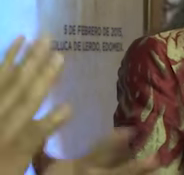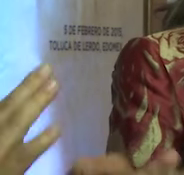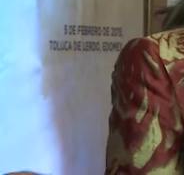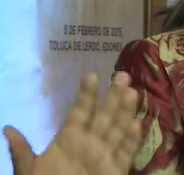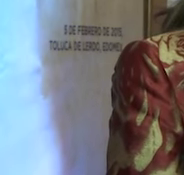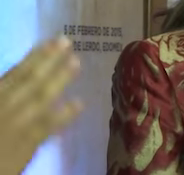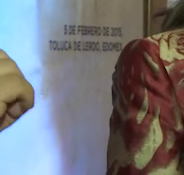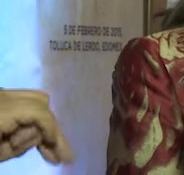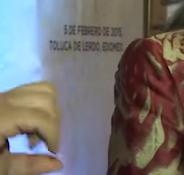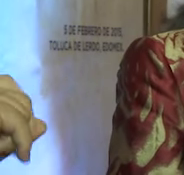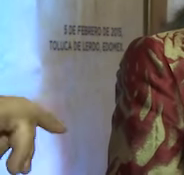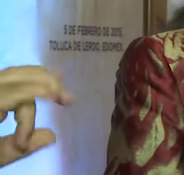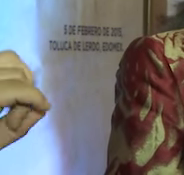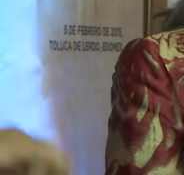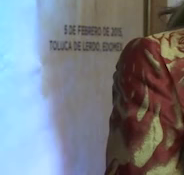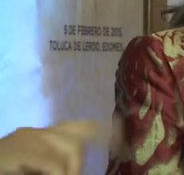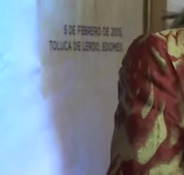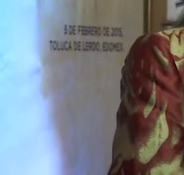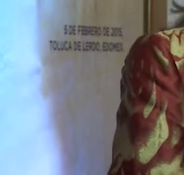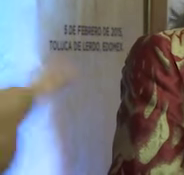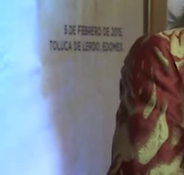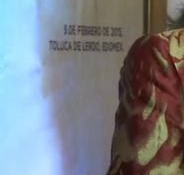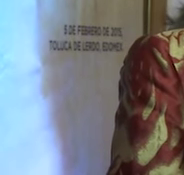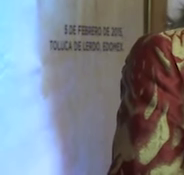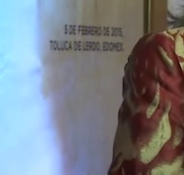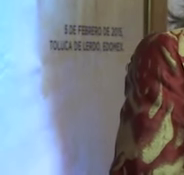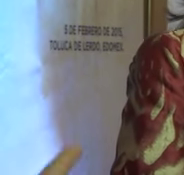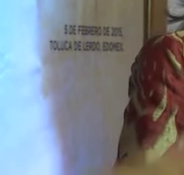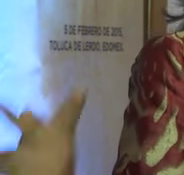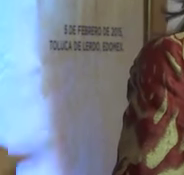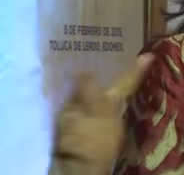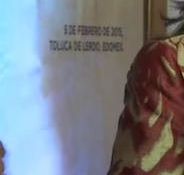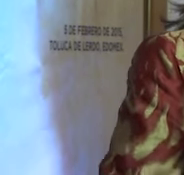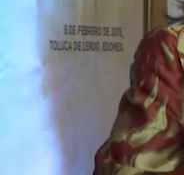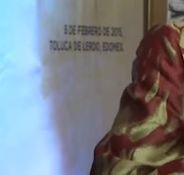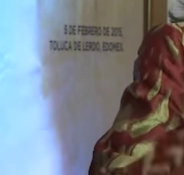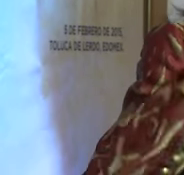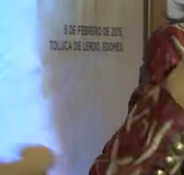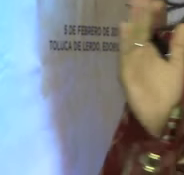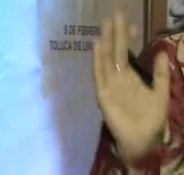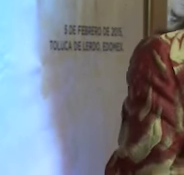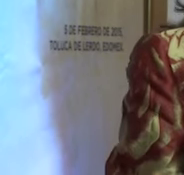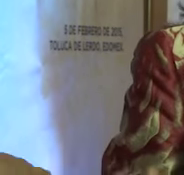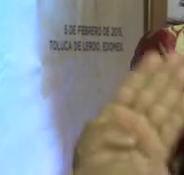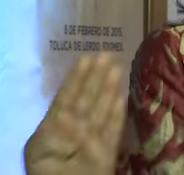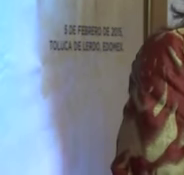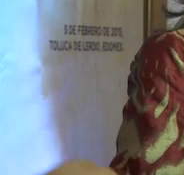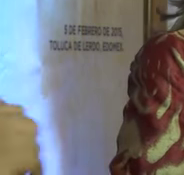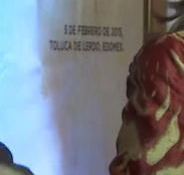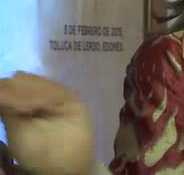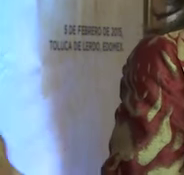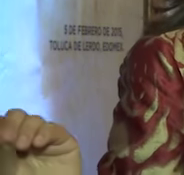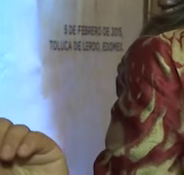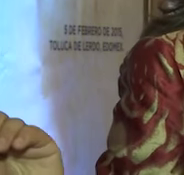nueva Constitución? Desde luego no pretendo dar respuesta a estas preguntas en este momento. Esto sería materia de otras